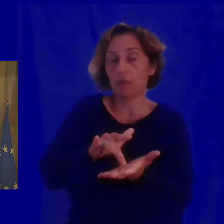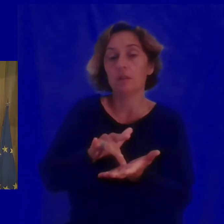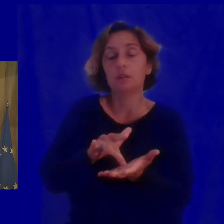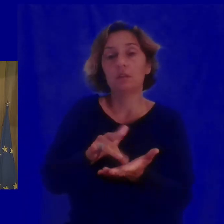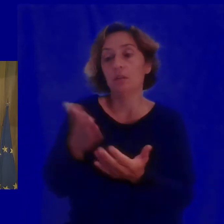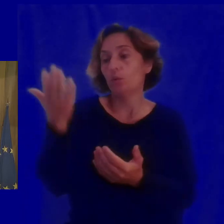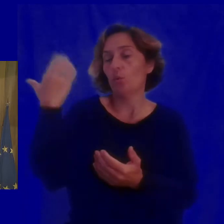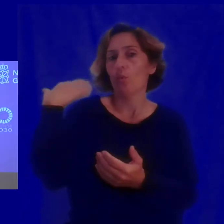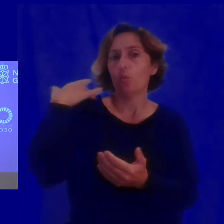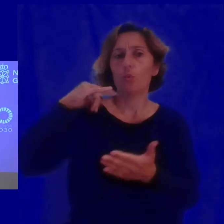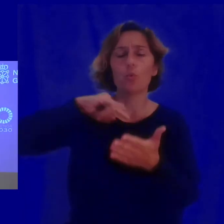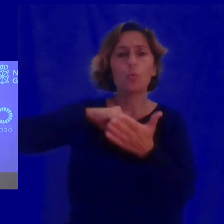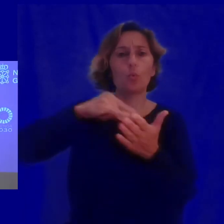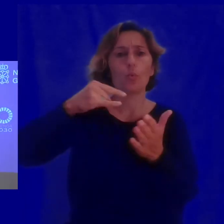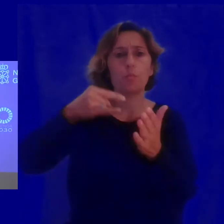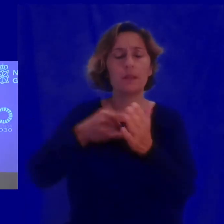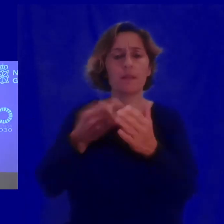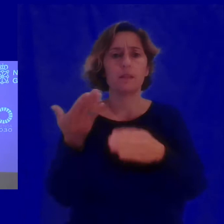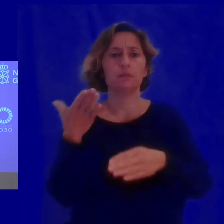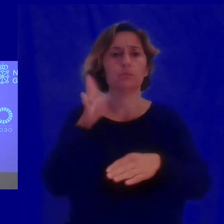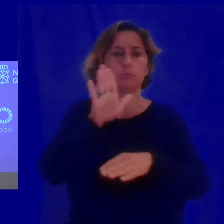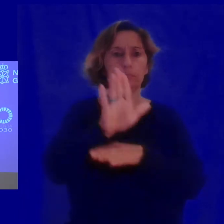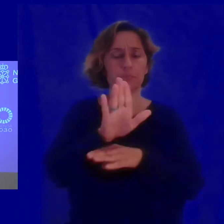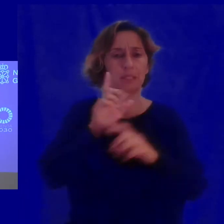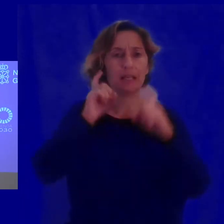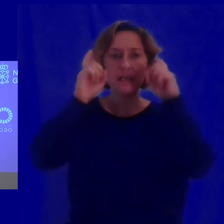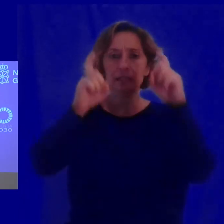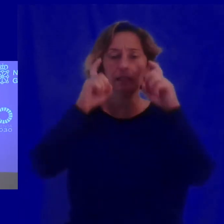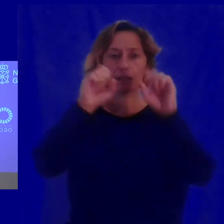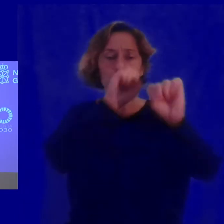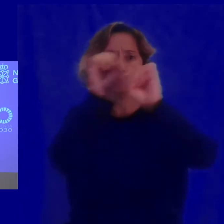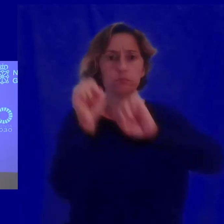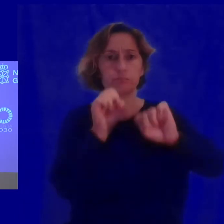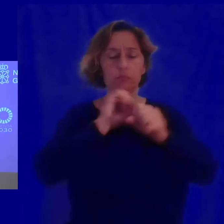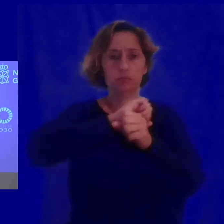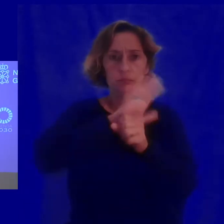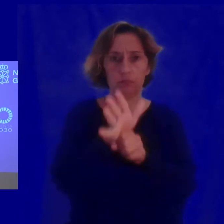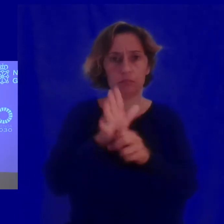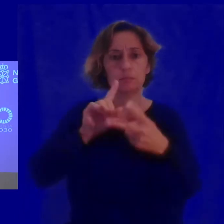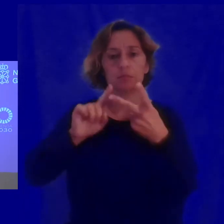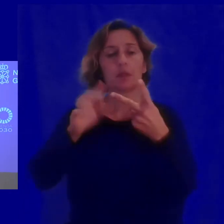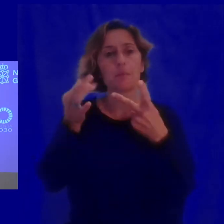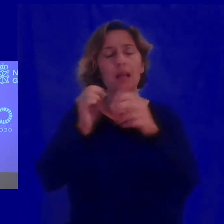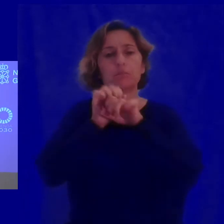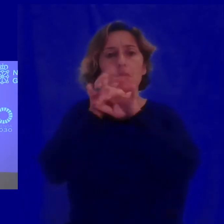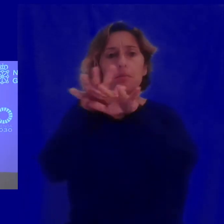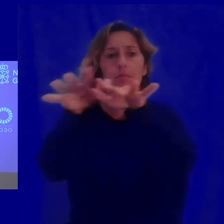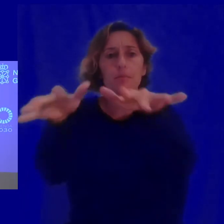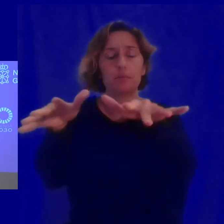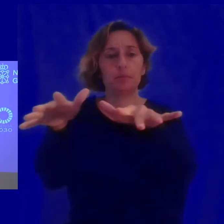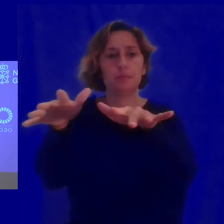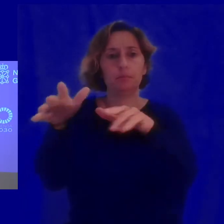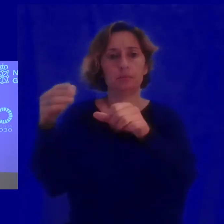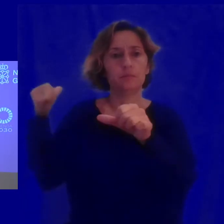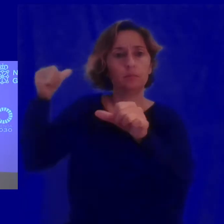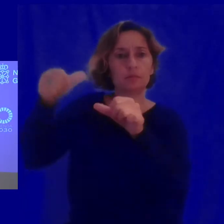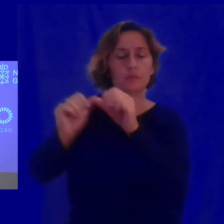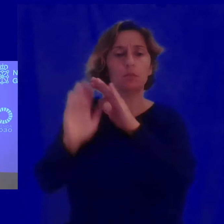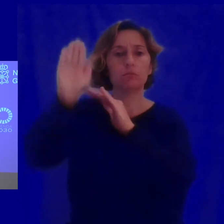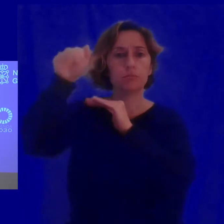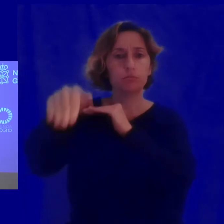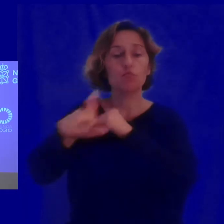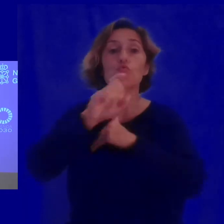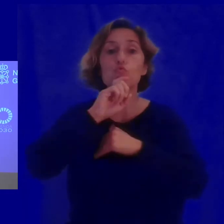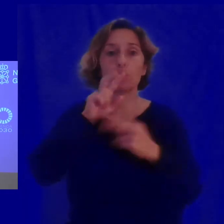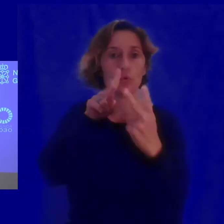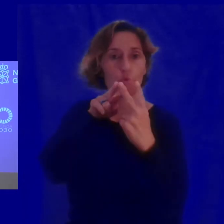medidas implantadas para contener la COVID-19 como también la evolución de la propia pandemia. Marian Nuin, como siempre, les